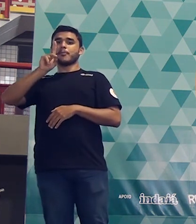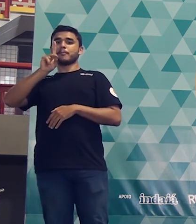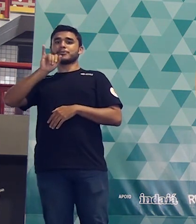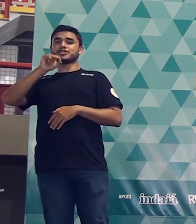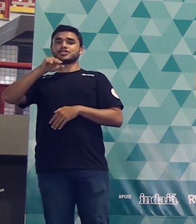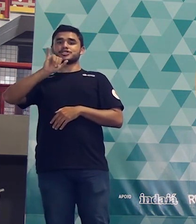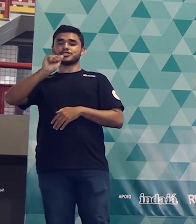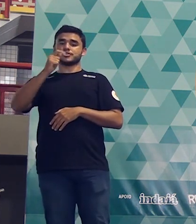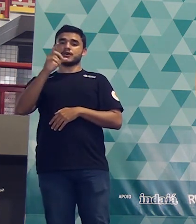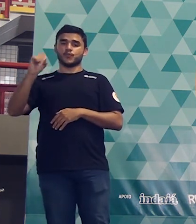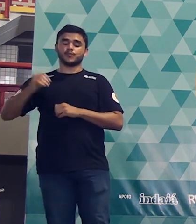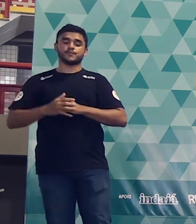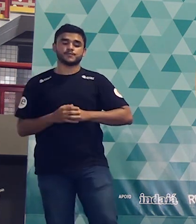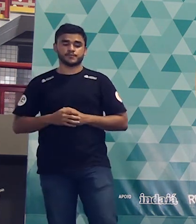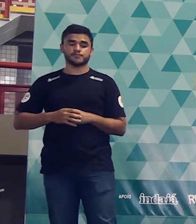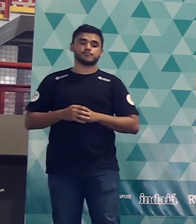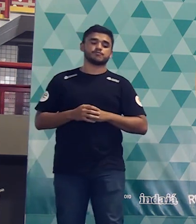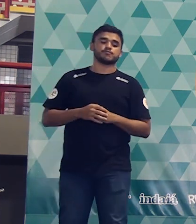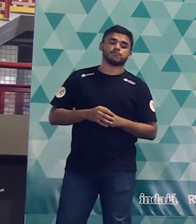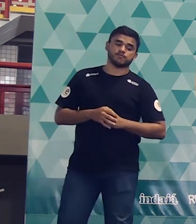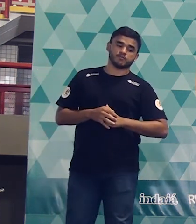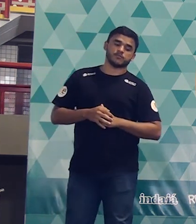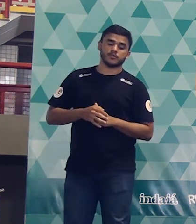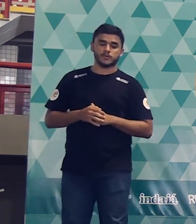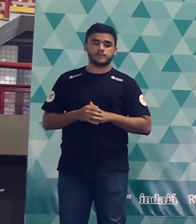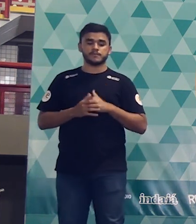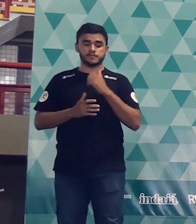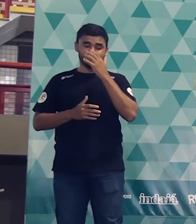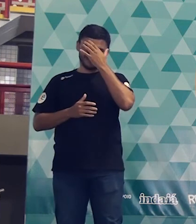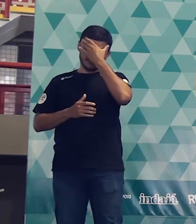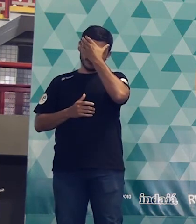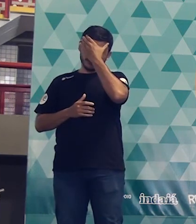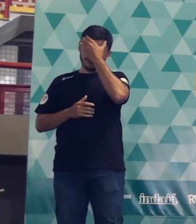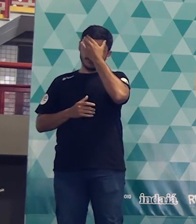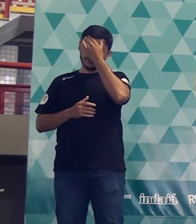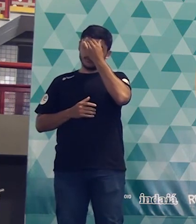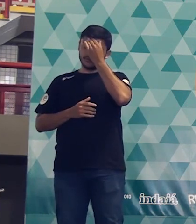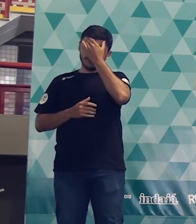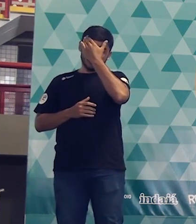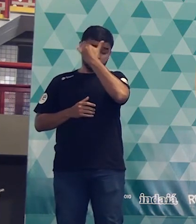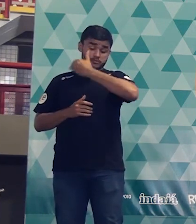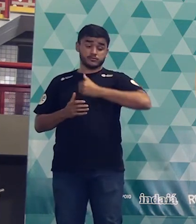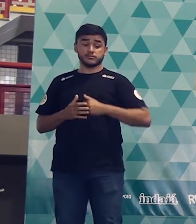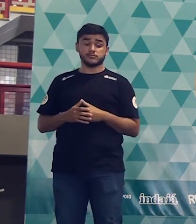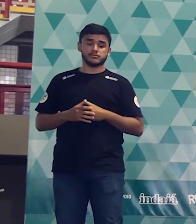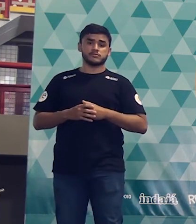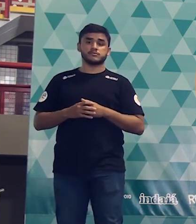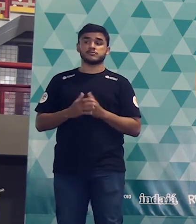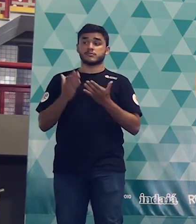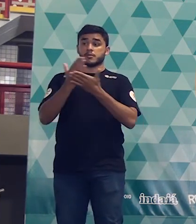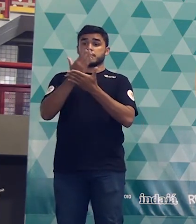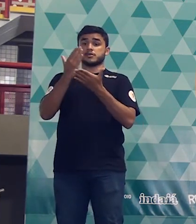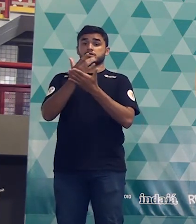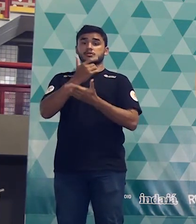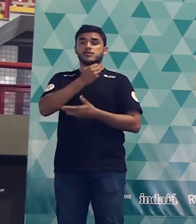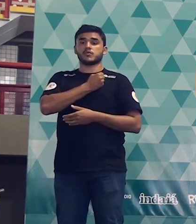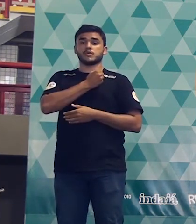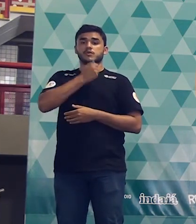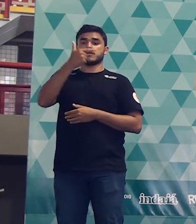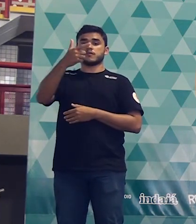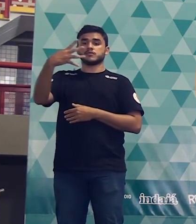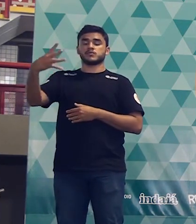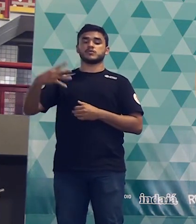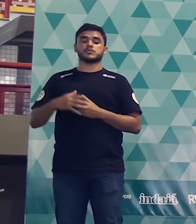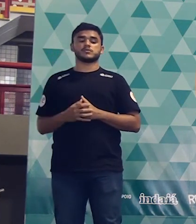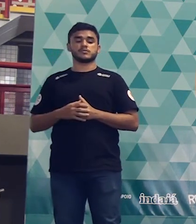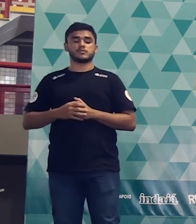Vejamos a próxima questão. Vamos aqui para a próxima questão, tá? Na página 24, questão